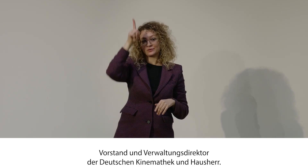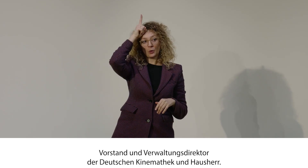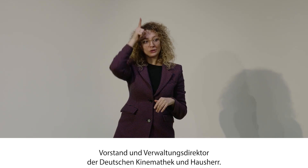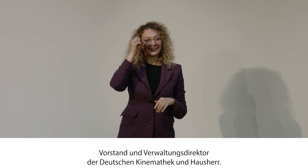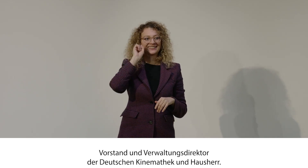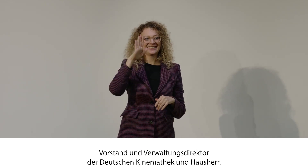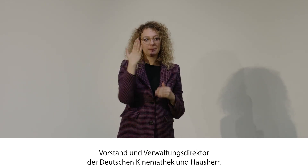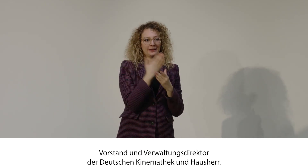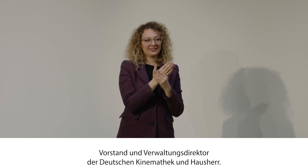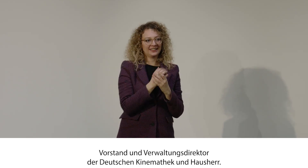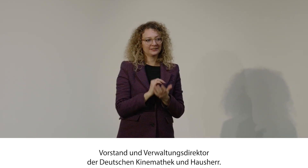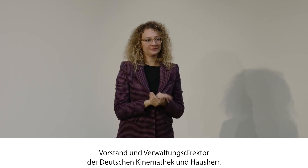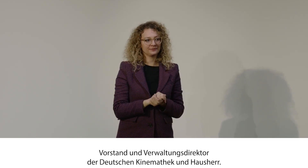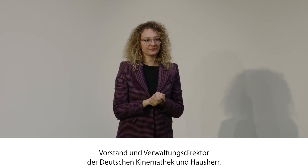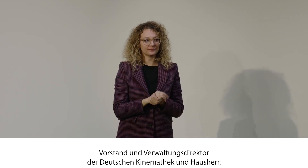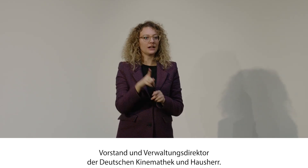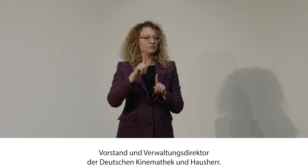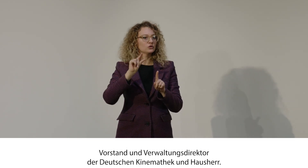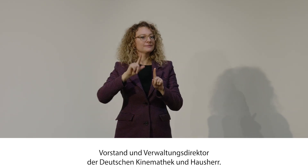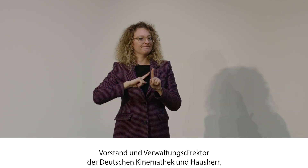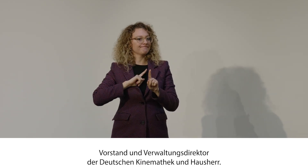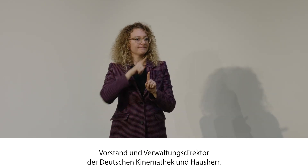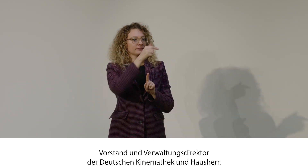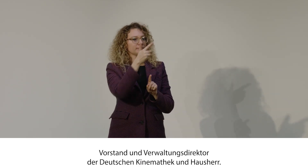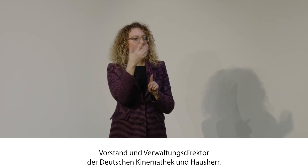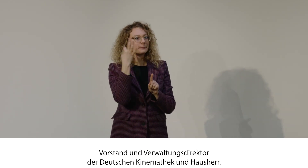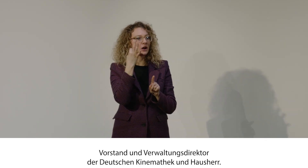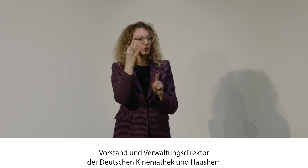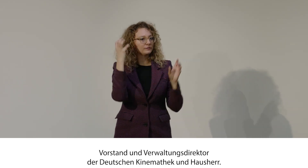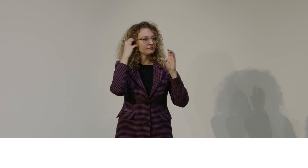Vorstand und Verwaltungsdirektor der Deutschen Kinemathek und Hausherr.